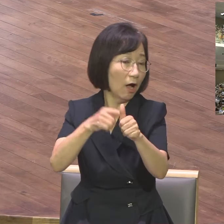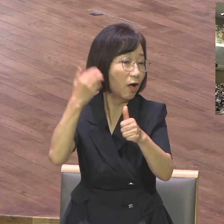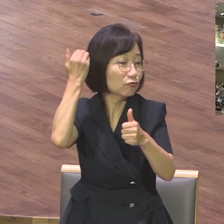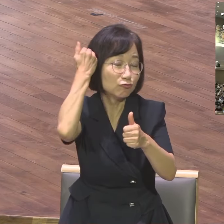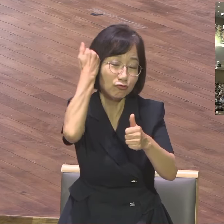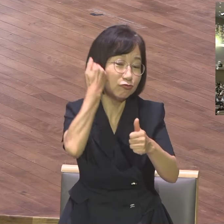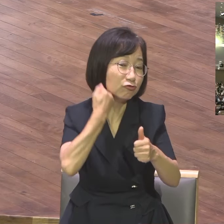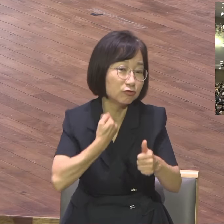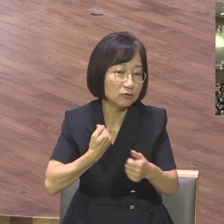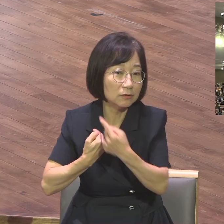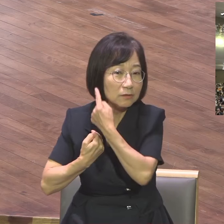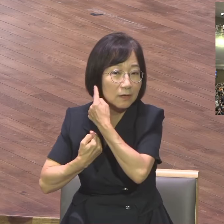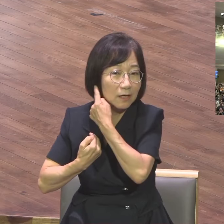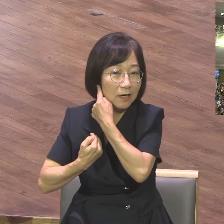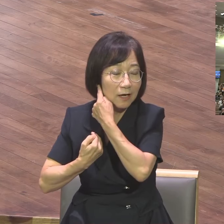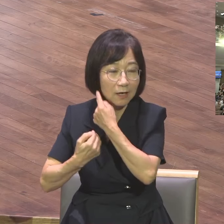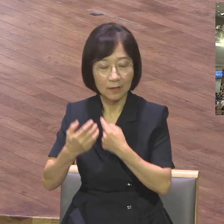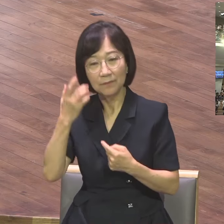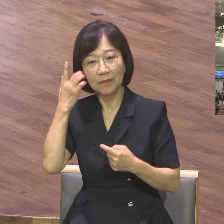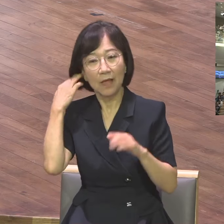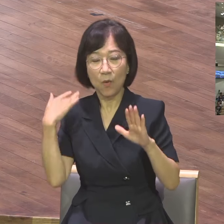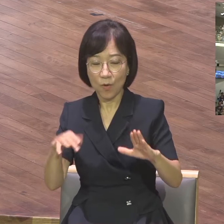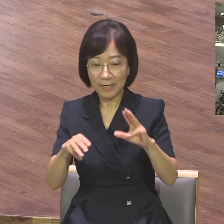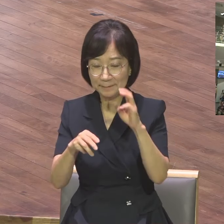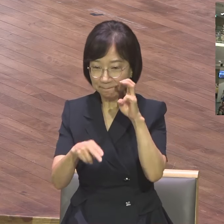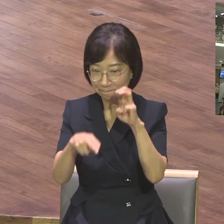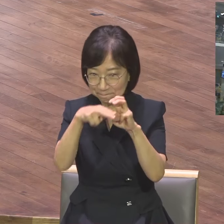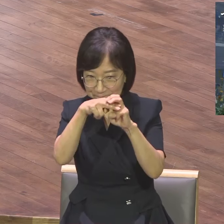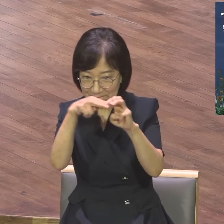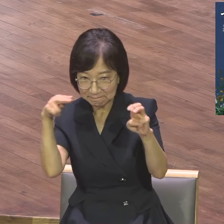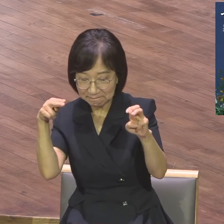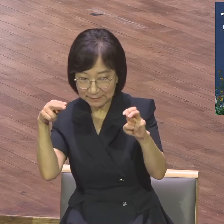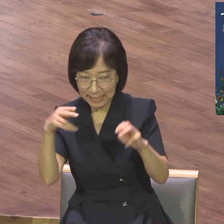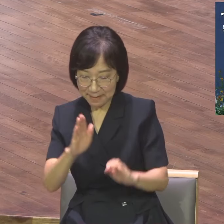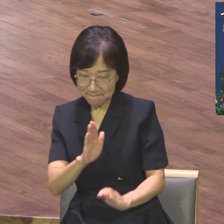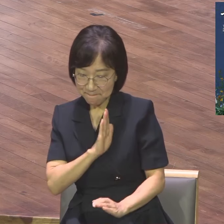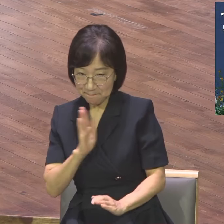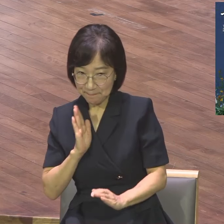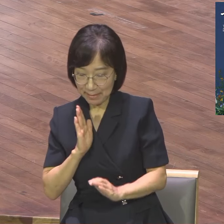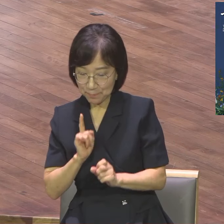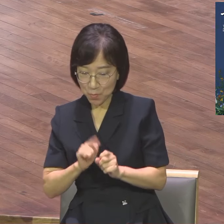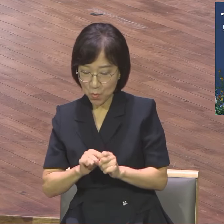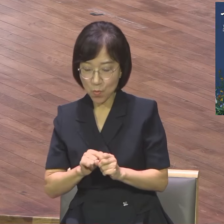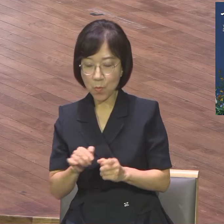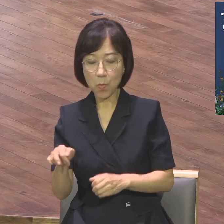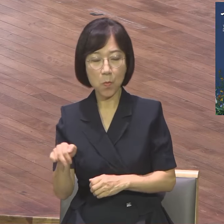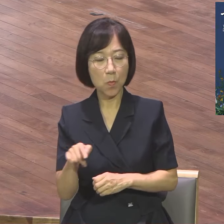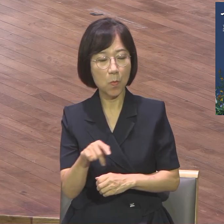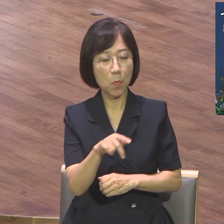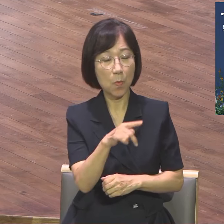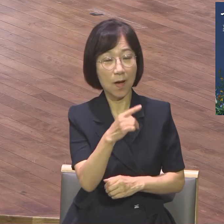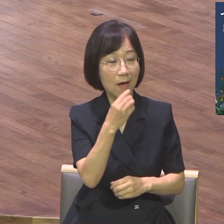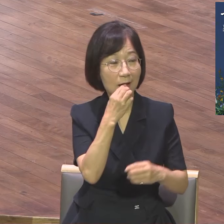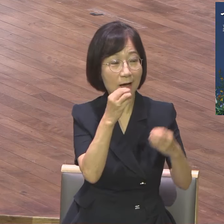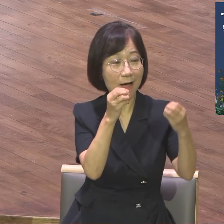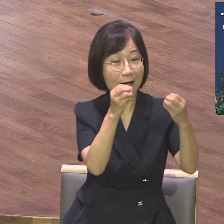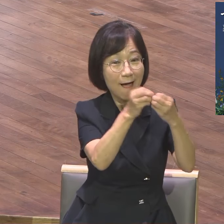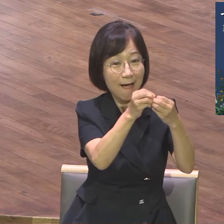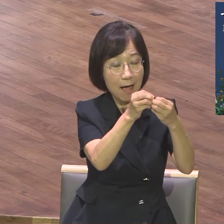자, 가룟 유다가 배신의 키스를 그렇게 예수님께 하니까 같이 왔던